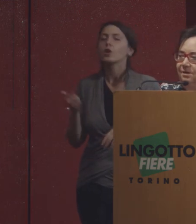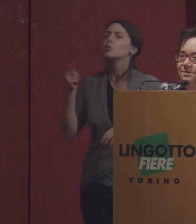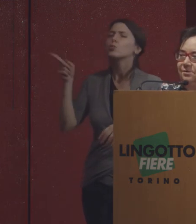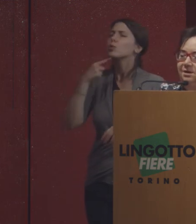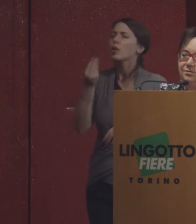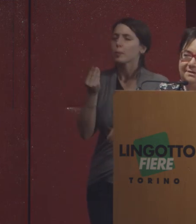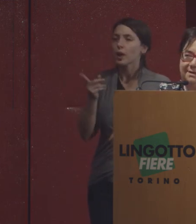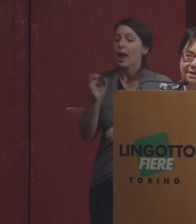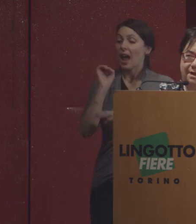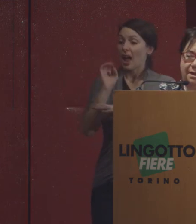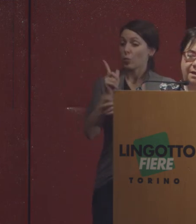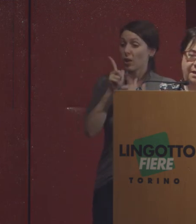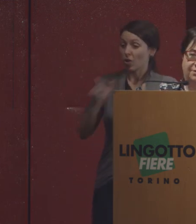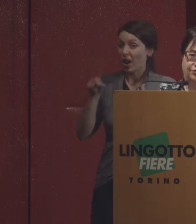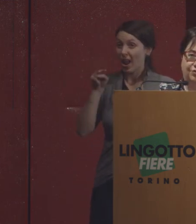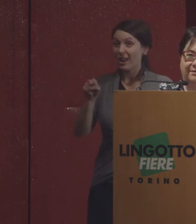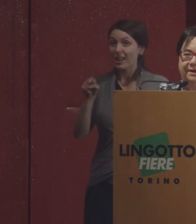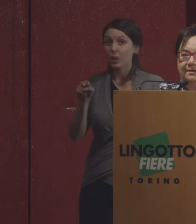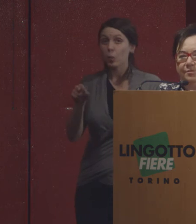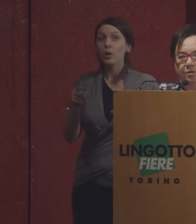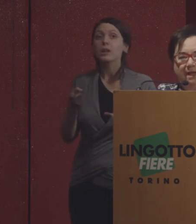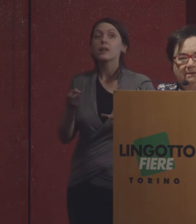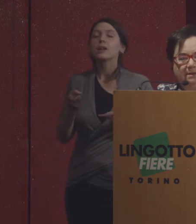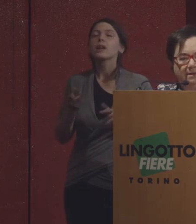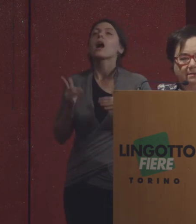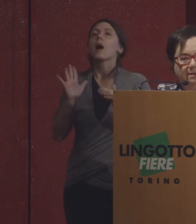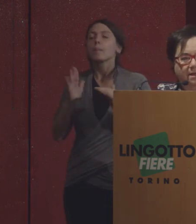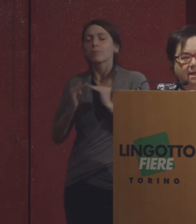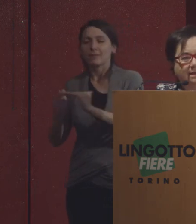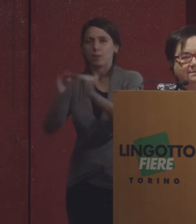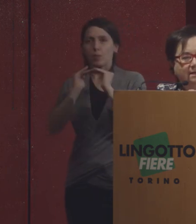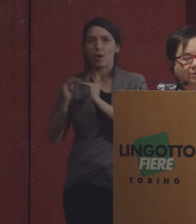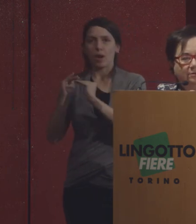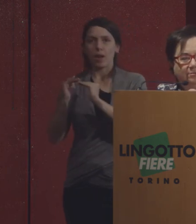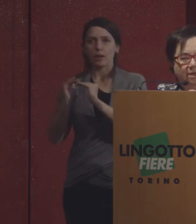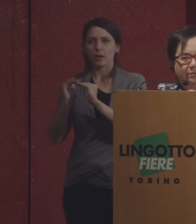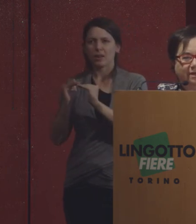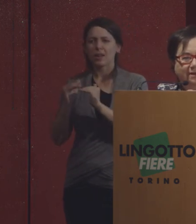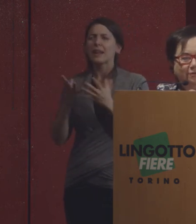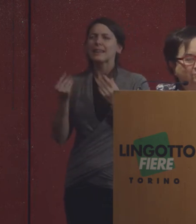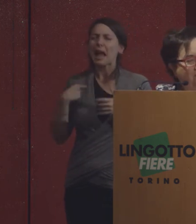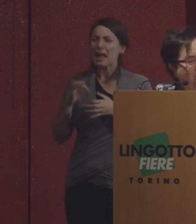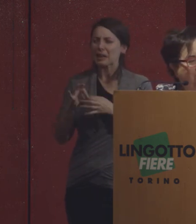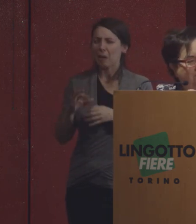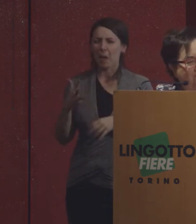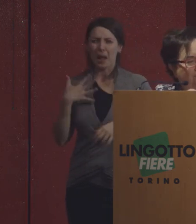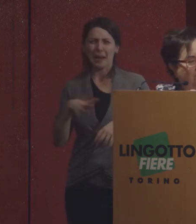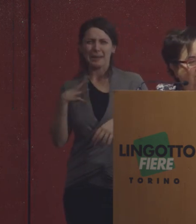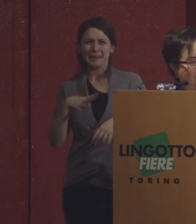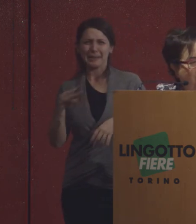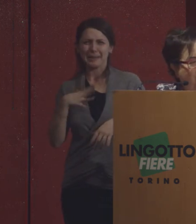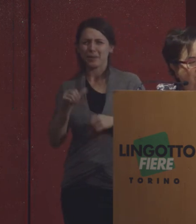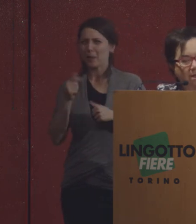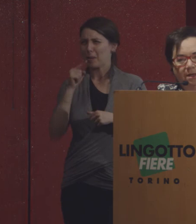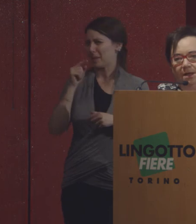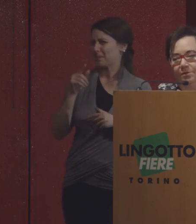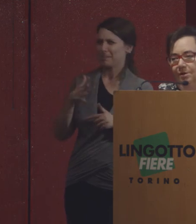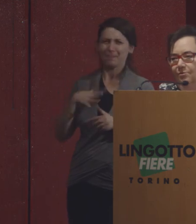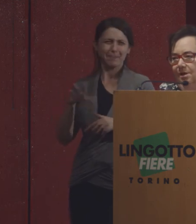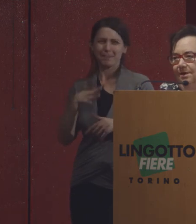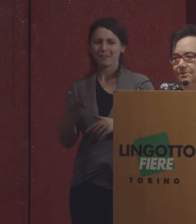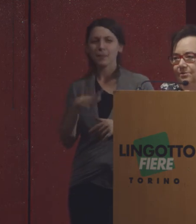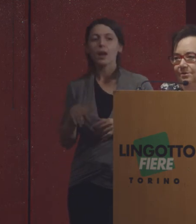dire educazione linguistica e aggiungeva democratica, anche se a molti miei colleghi non piace, fa storcere il naso.